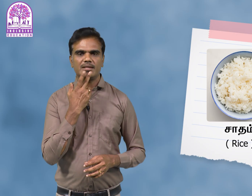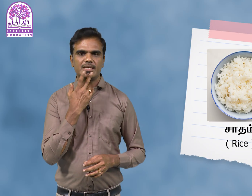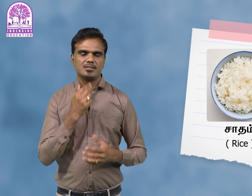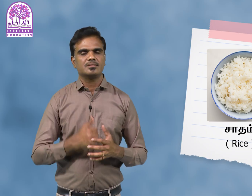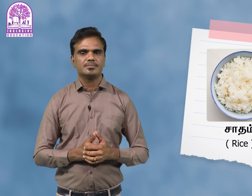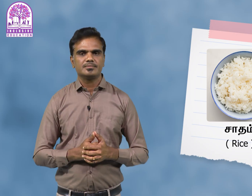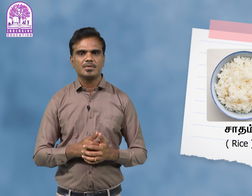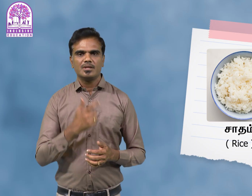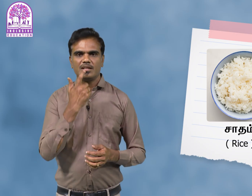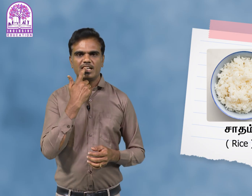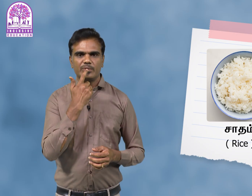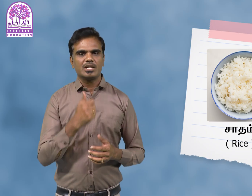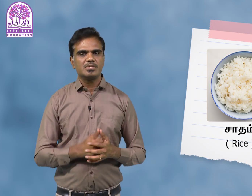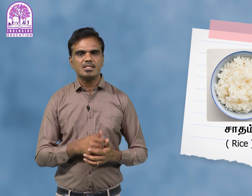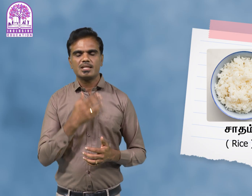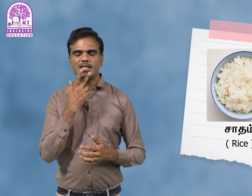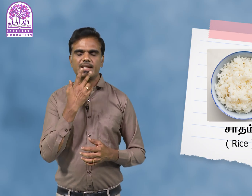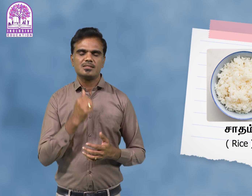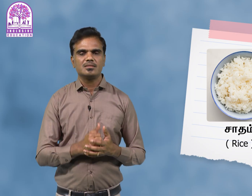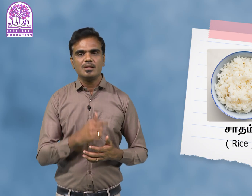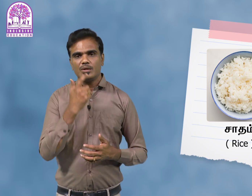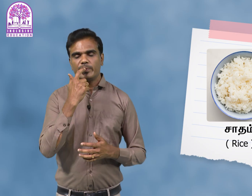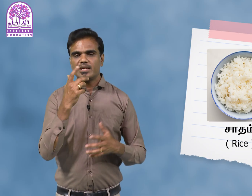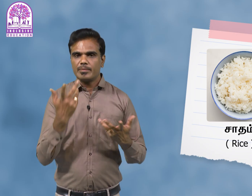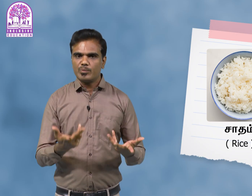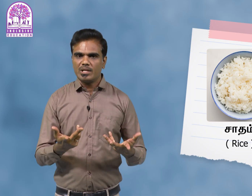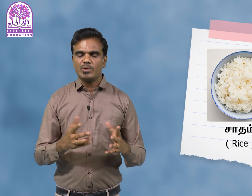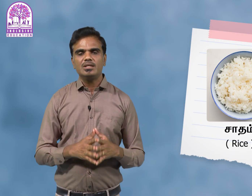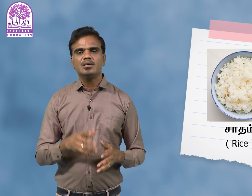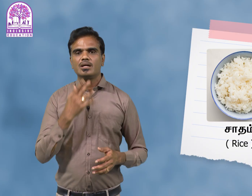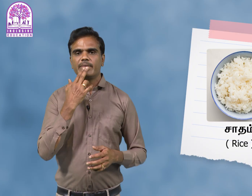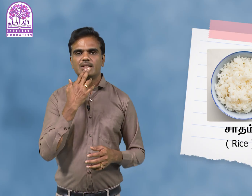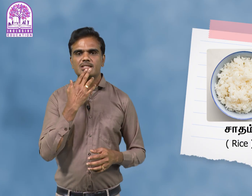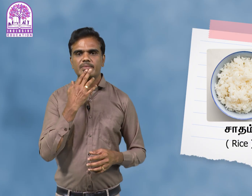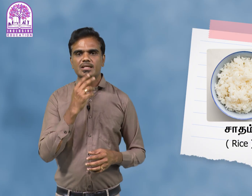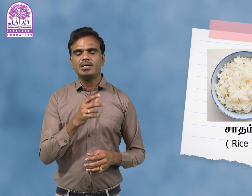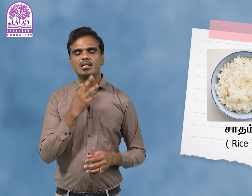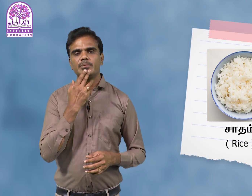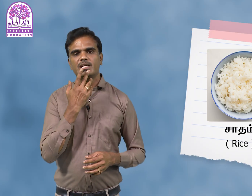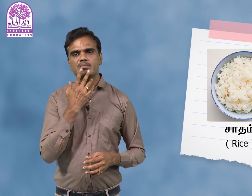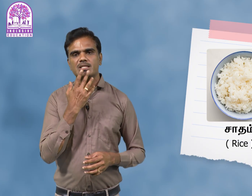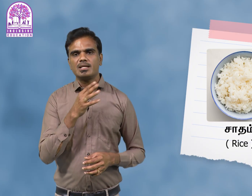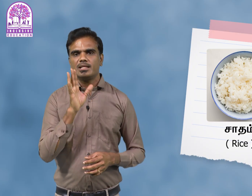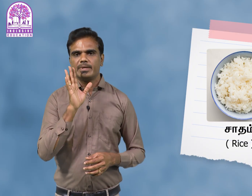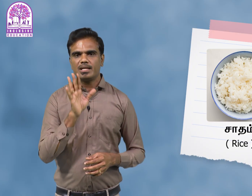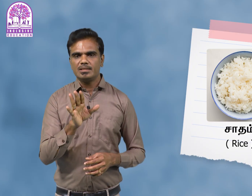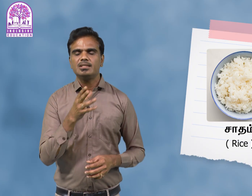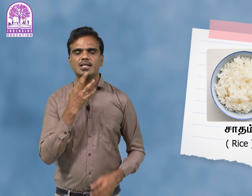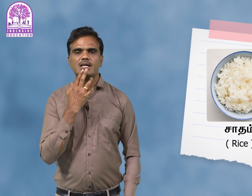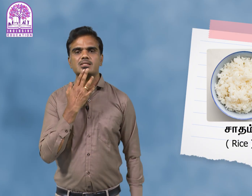ரைஸ். ஒயிட்டை காமிச்சிட்டு என்ன செய்வீங்க, ரைஸ். ஒயிட்டை காமிக்க முடியலனா கூட மதியம் என்ன சாப்பிட்டீங்க அப்படின்னா இப்படி காமிச்சிங்கனாலே அது பேர் என்னது,